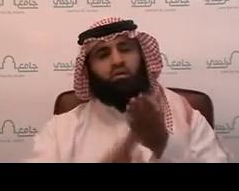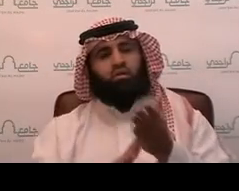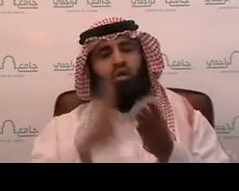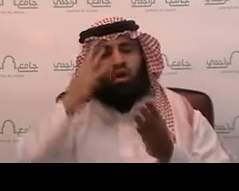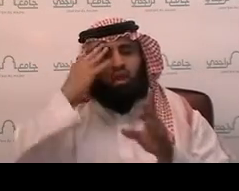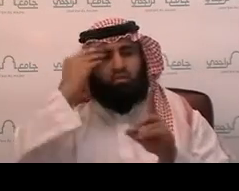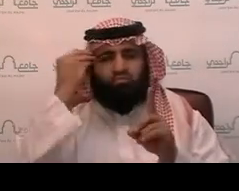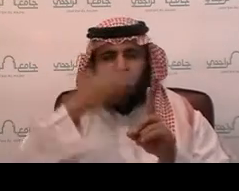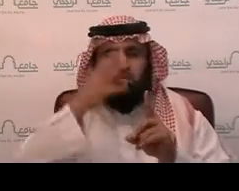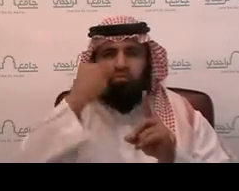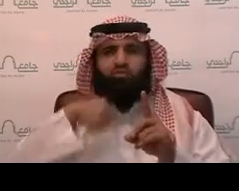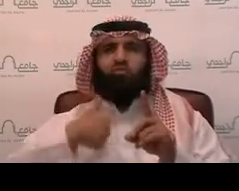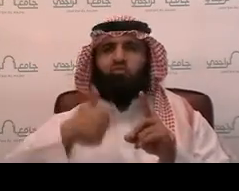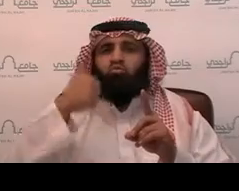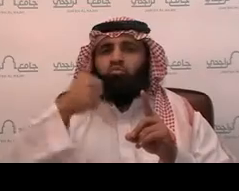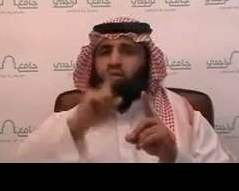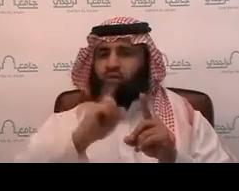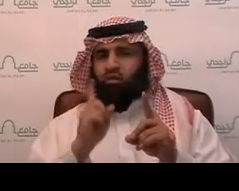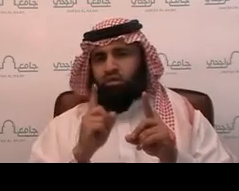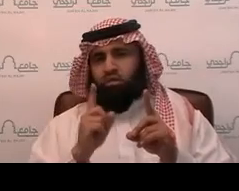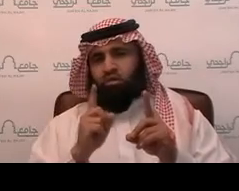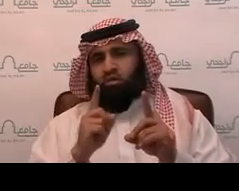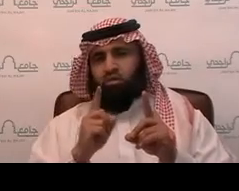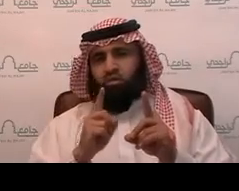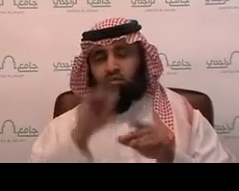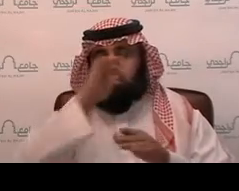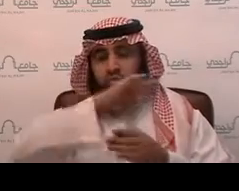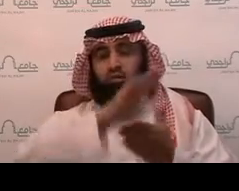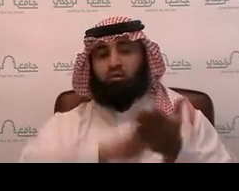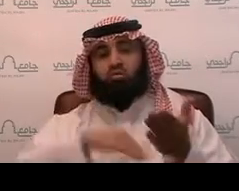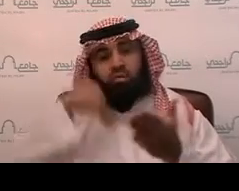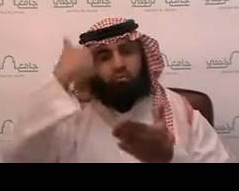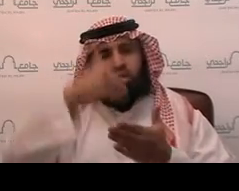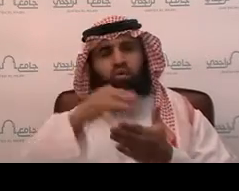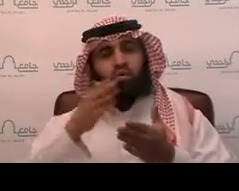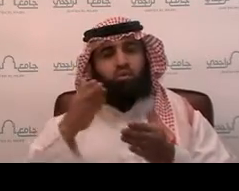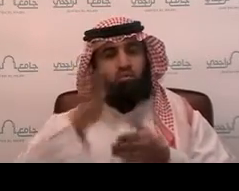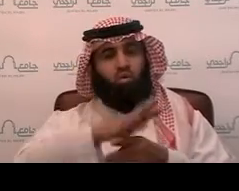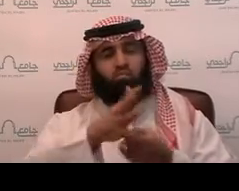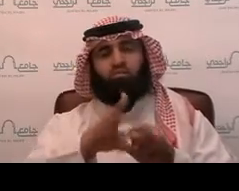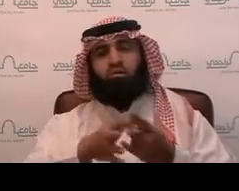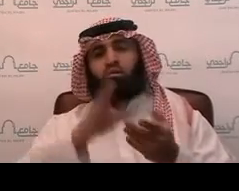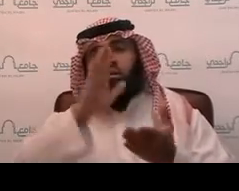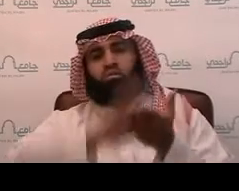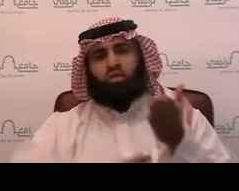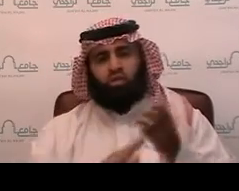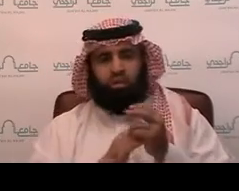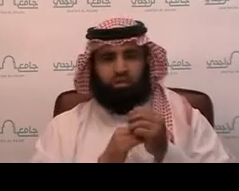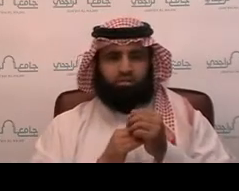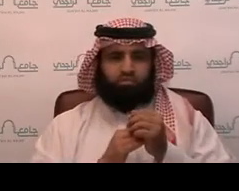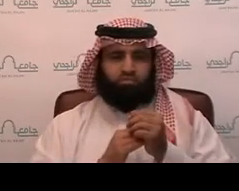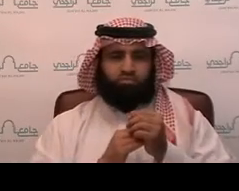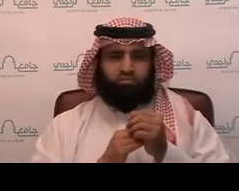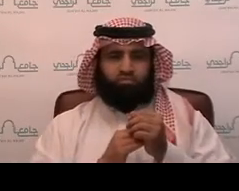في أعقاب الغفلات فإن أخذه أليم شديد. أفأمن أهل القرى أن